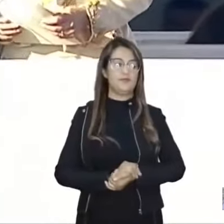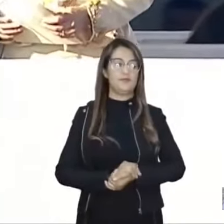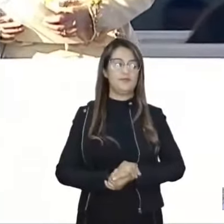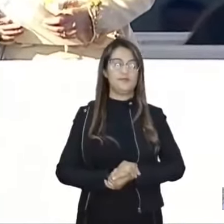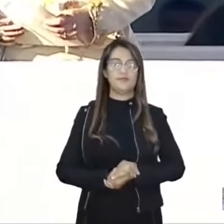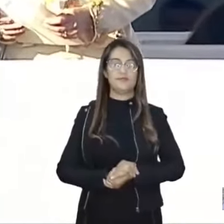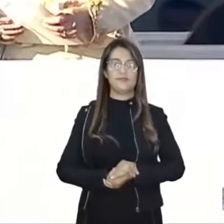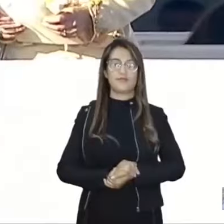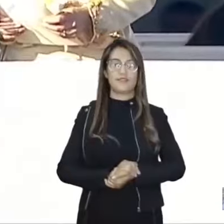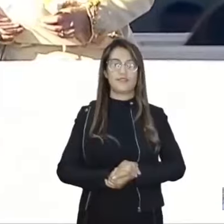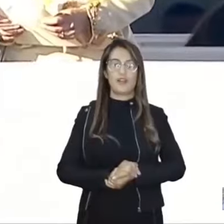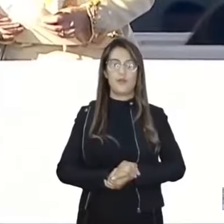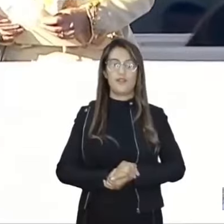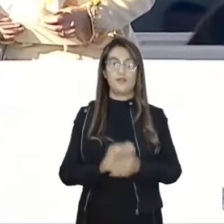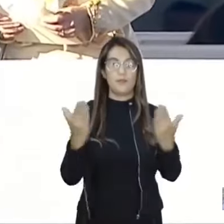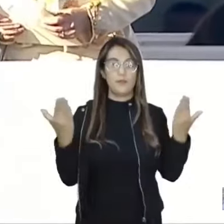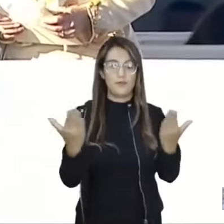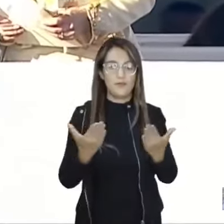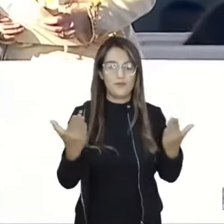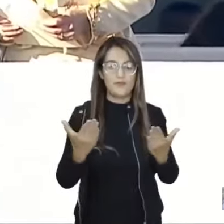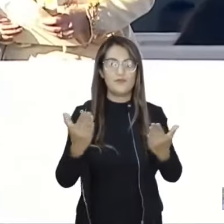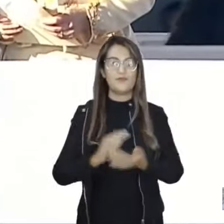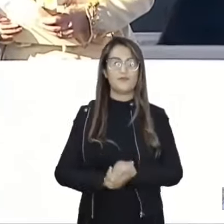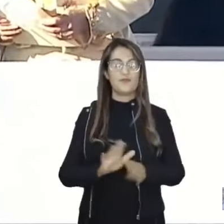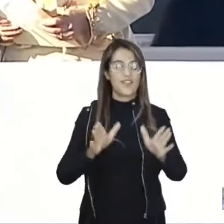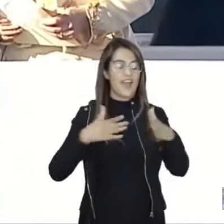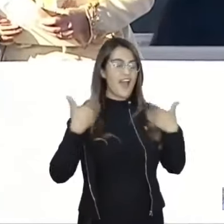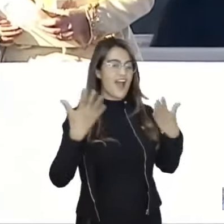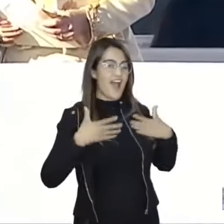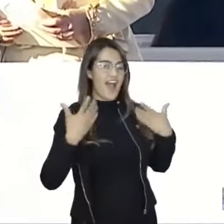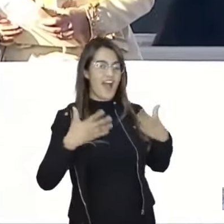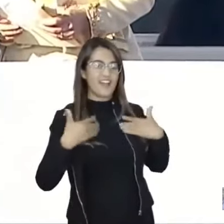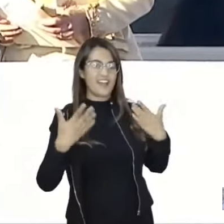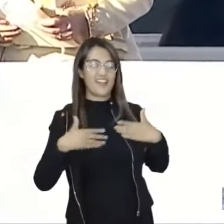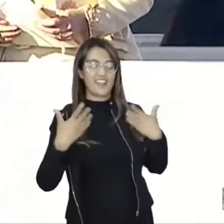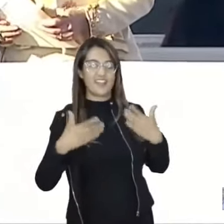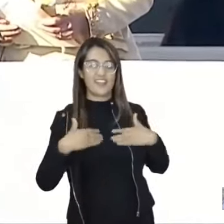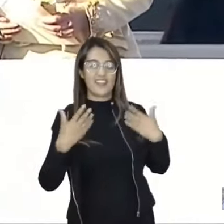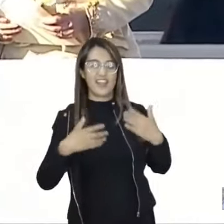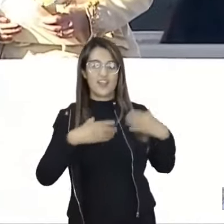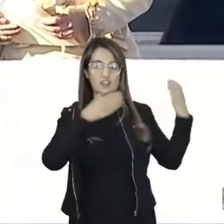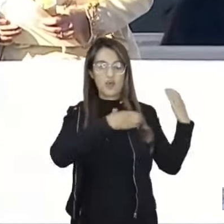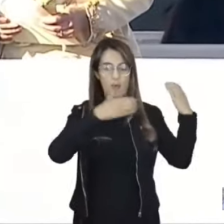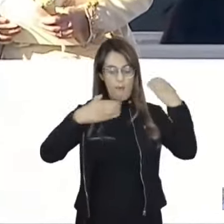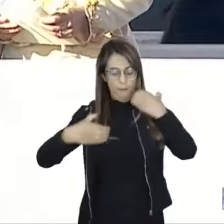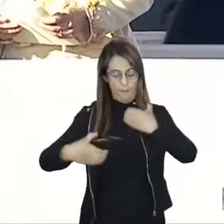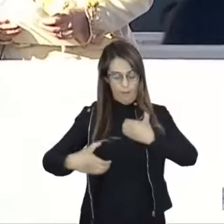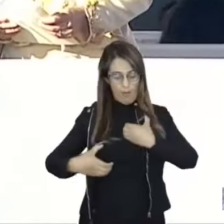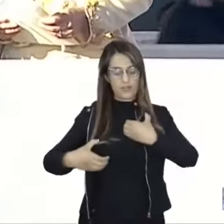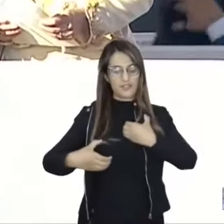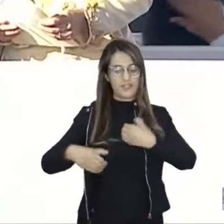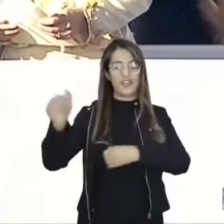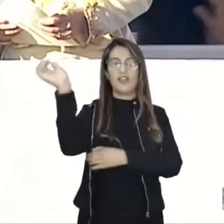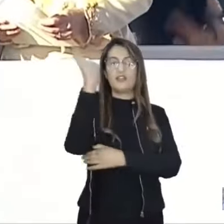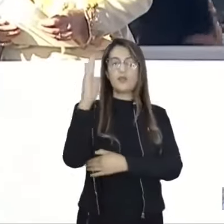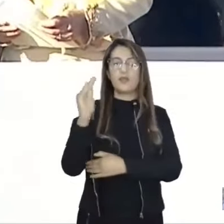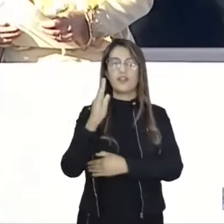Hoje, a alegria toma posse do Brasil, de braços dados com a